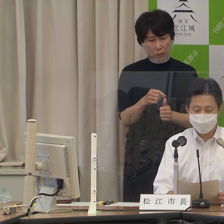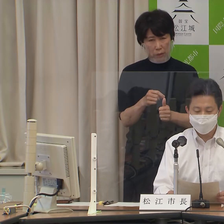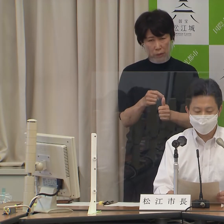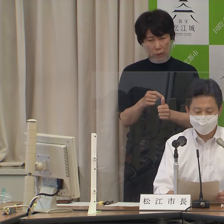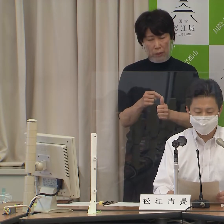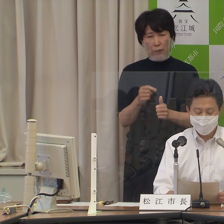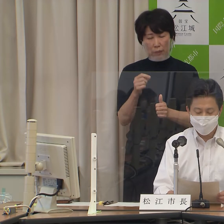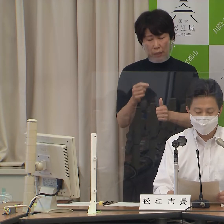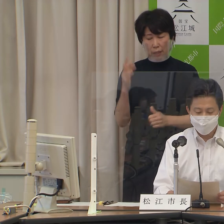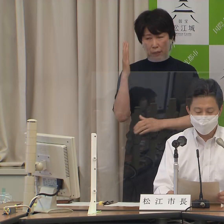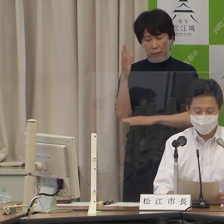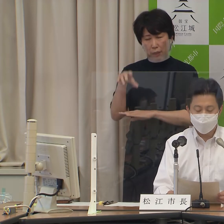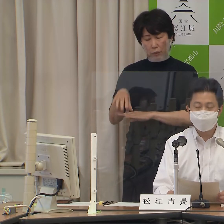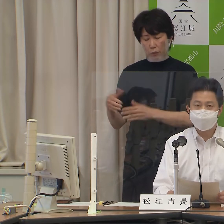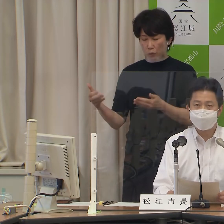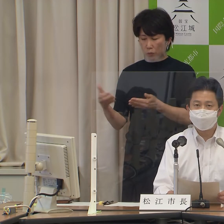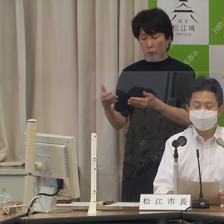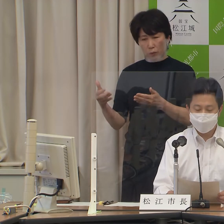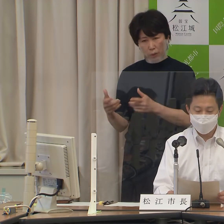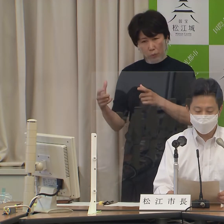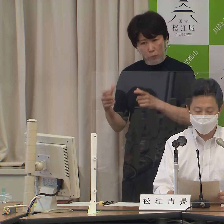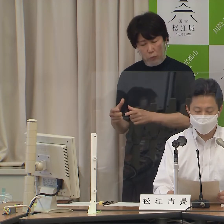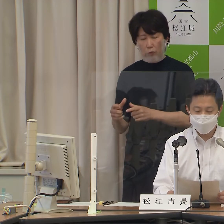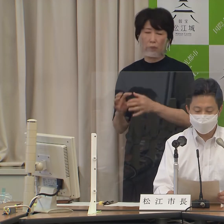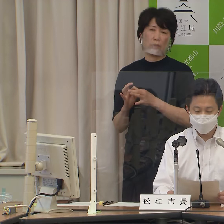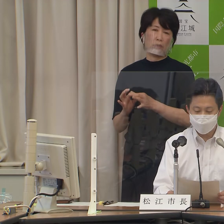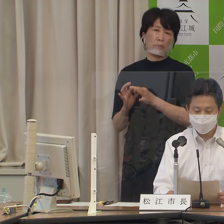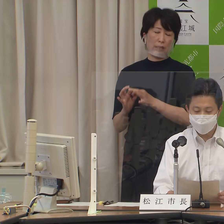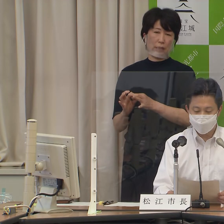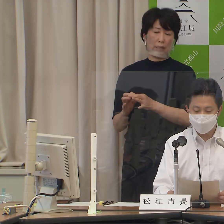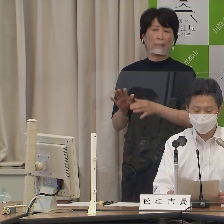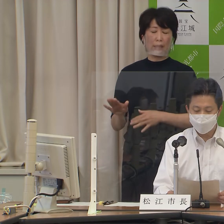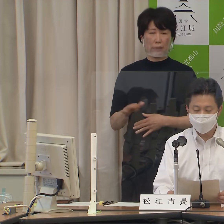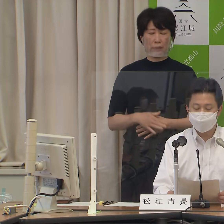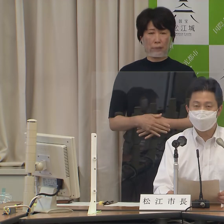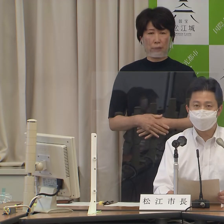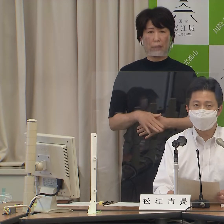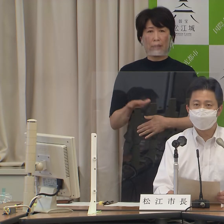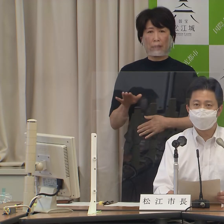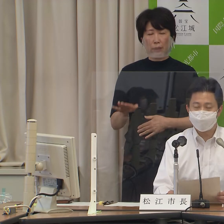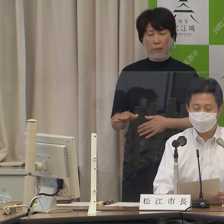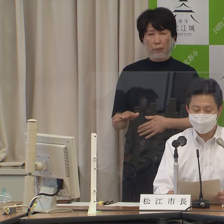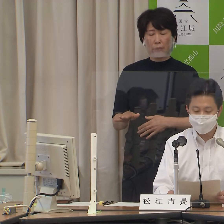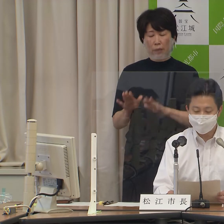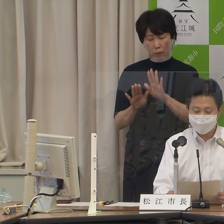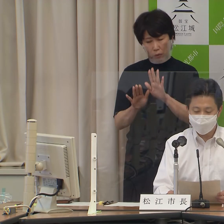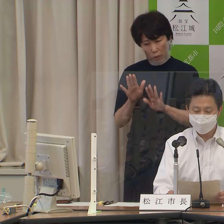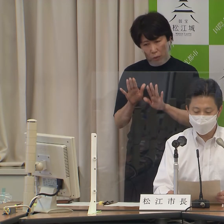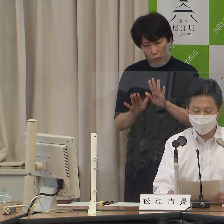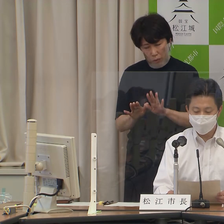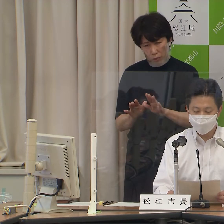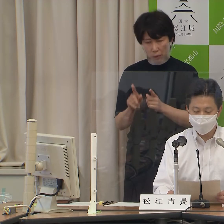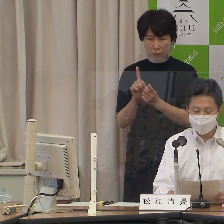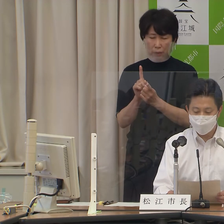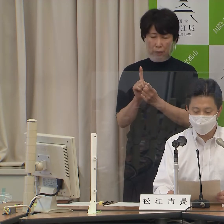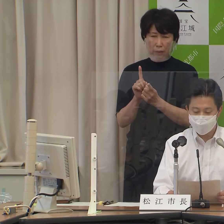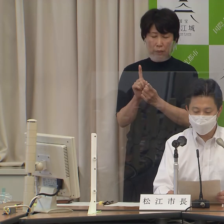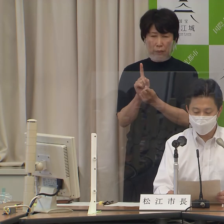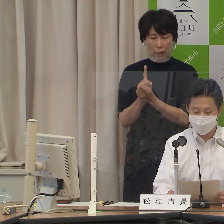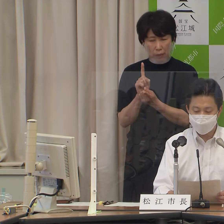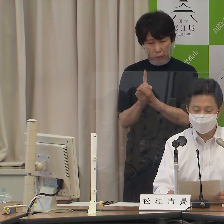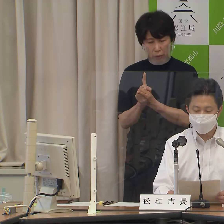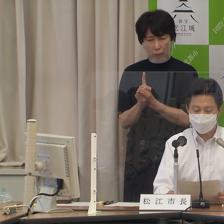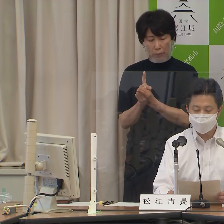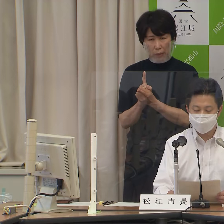てです。本市では現在、感染拡大の状況に対応するため、全庁職員の